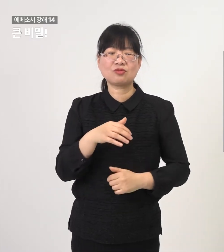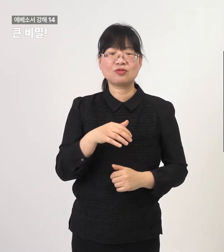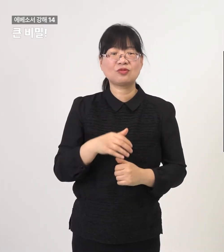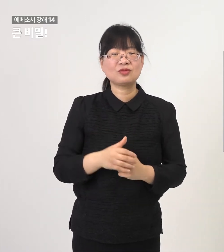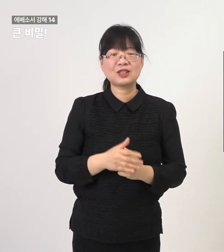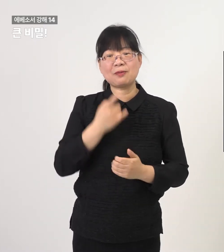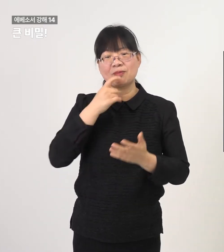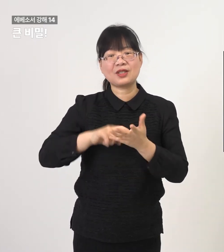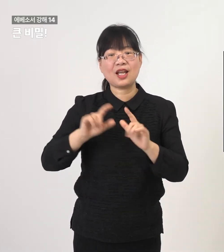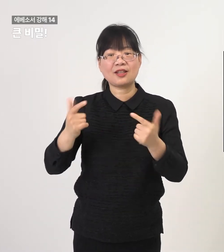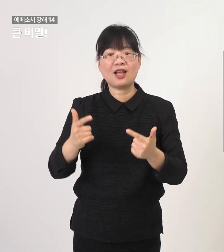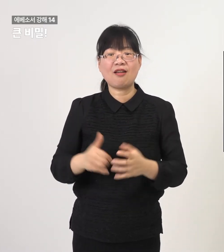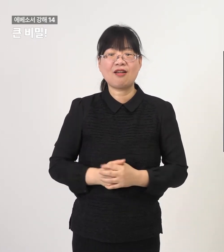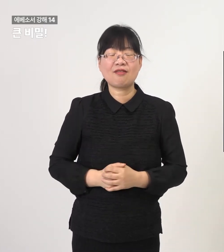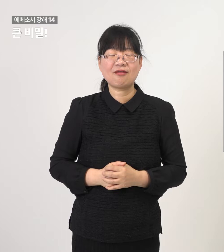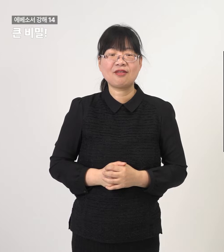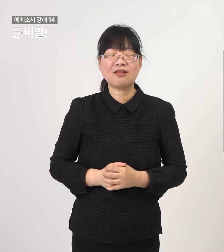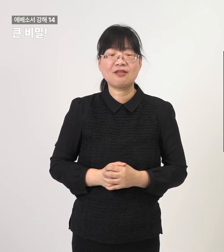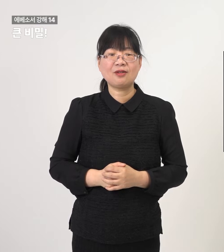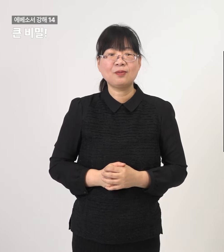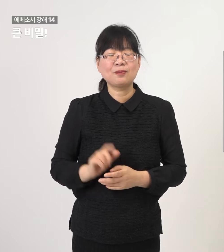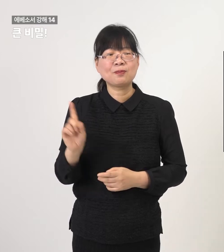않죠. 특별히 이제